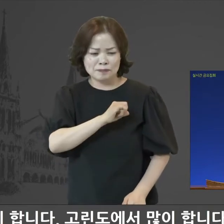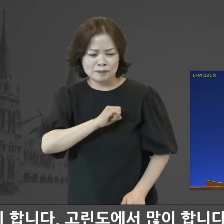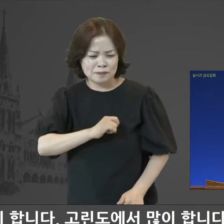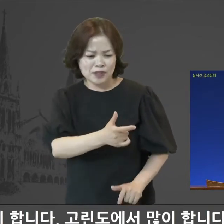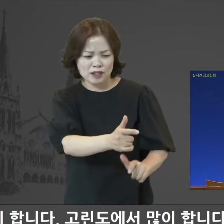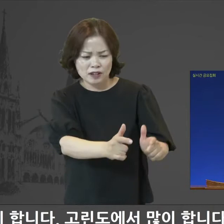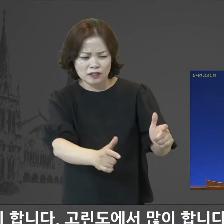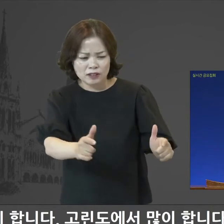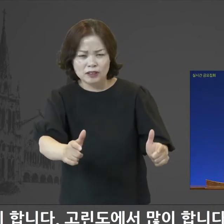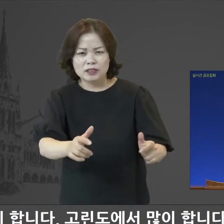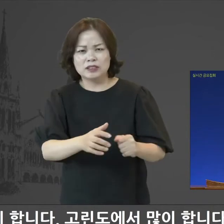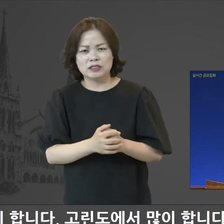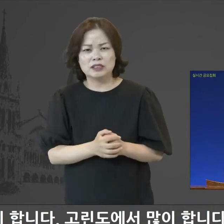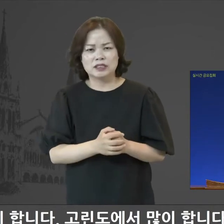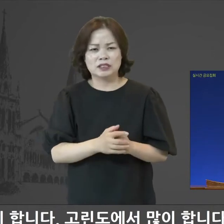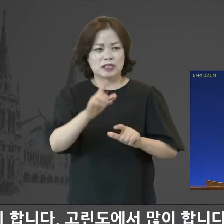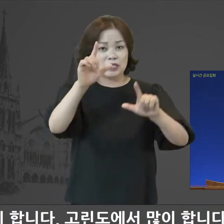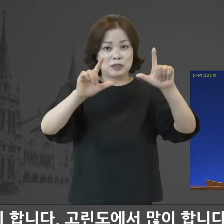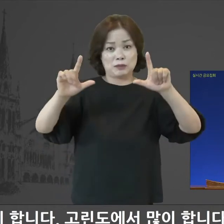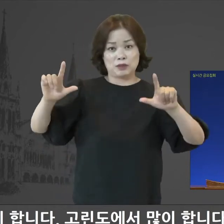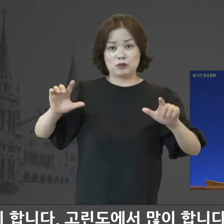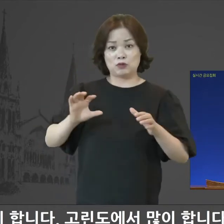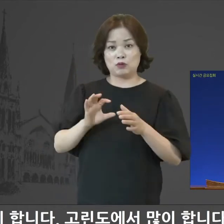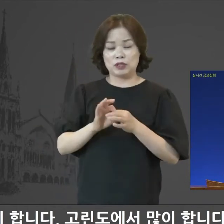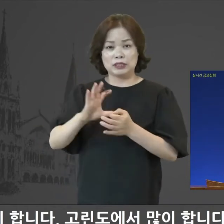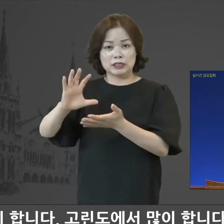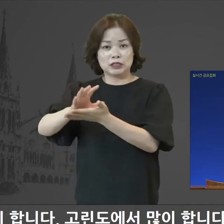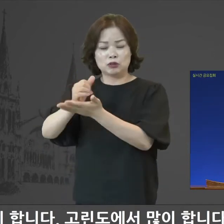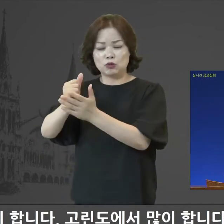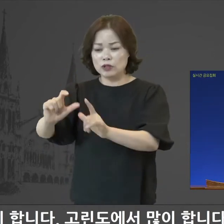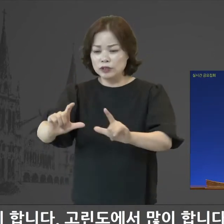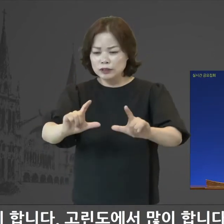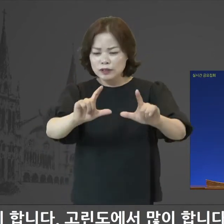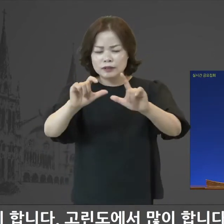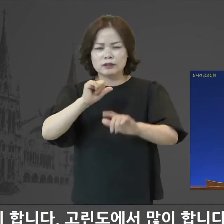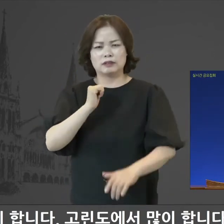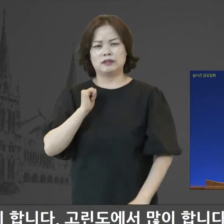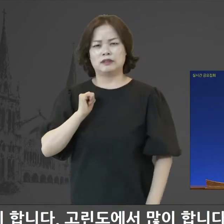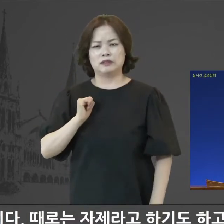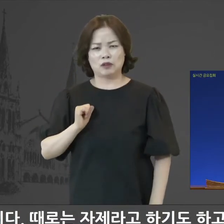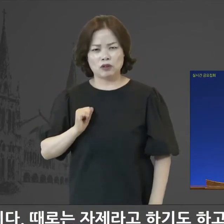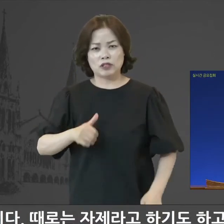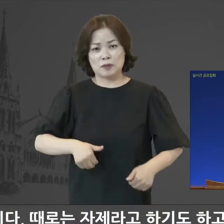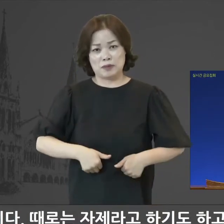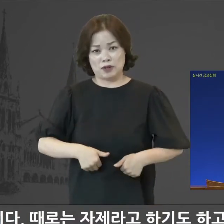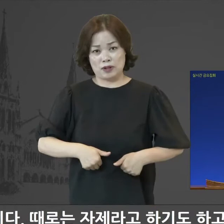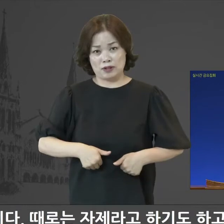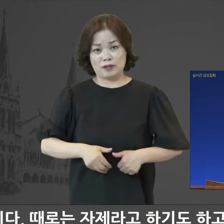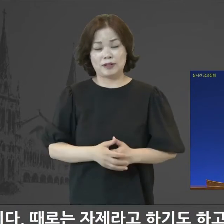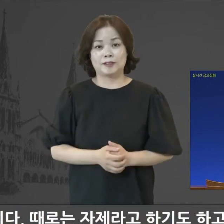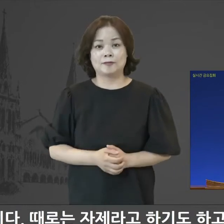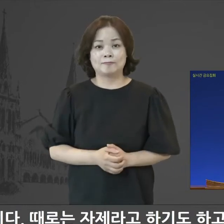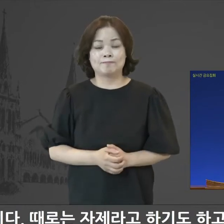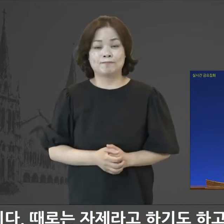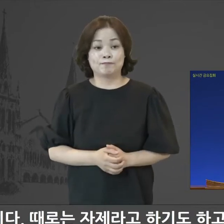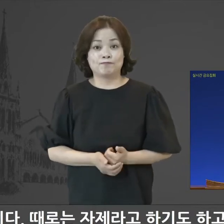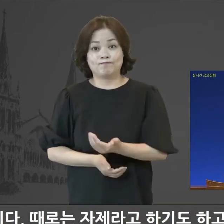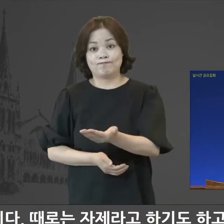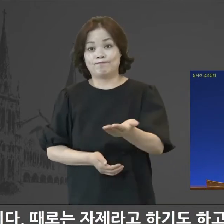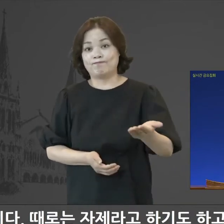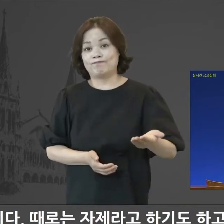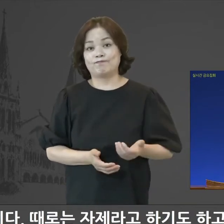다른 이 심볼과 이미지를 통해서 그리스도인의 삶은 절제해야 되는 삶이라는 것을 가르쳐주고 있는 거죠. 사랑하는